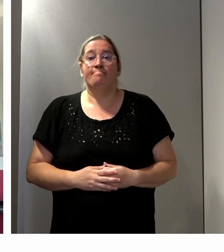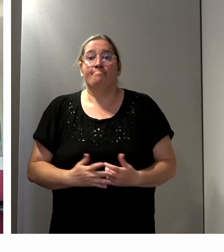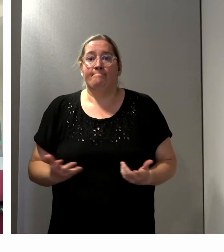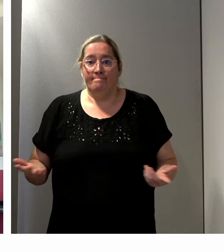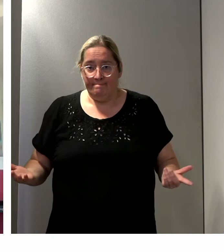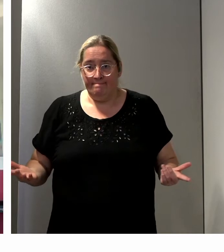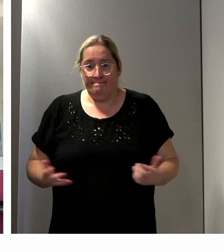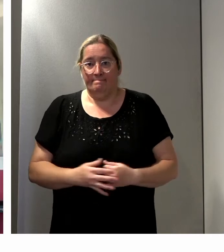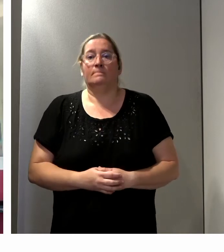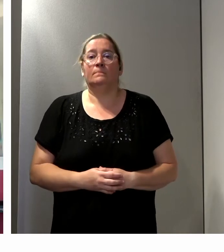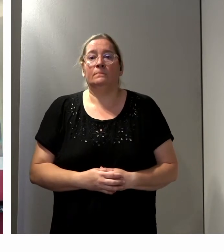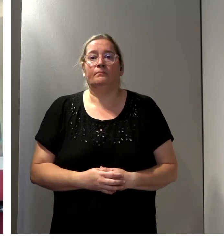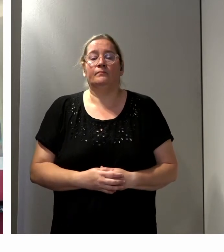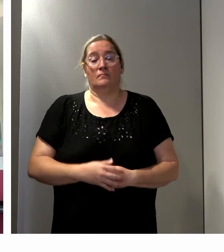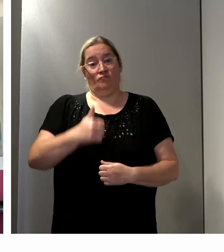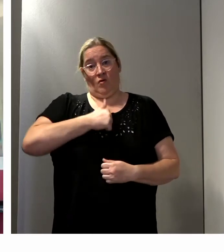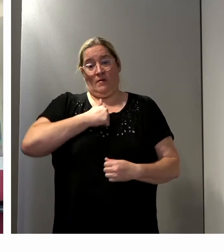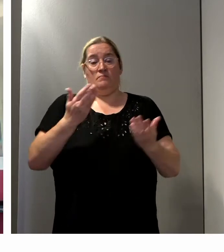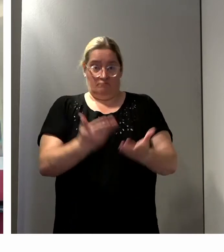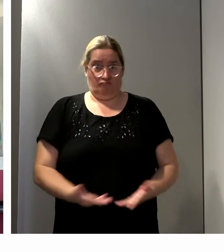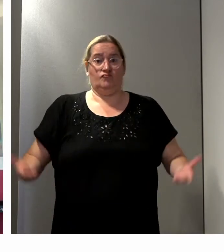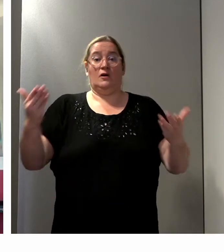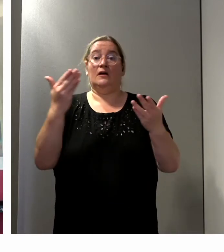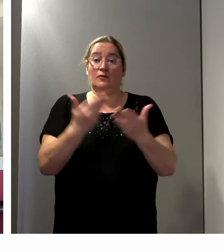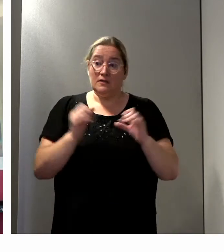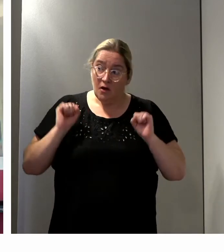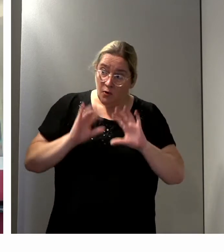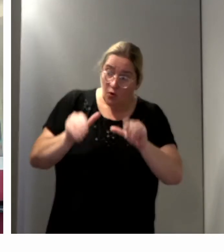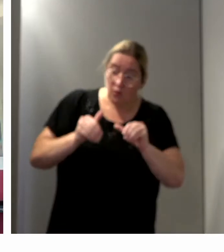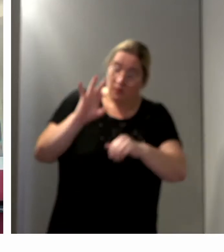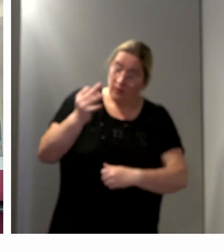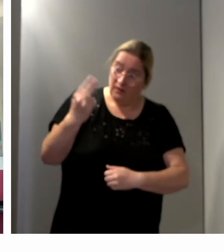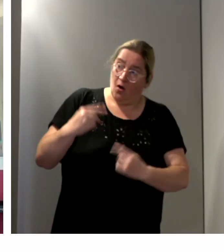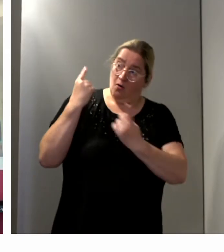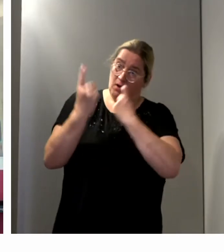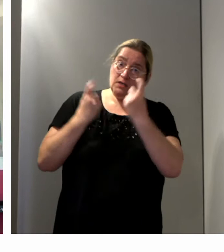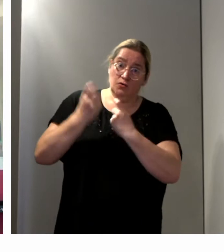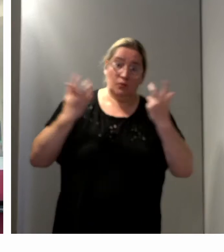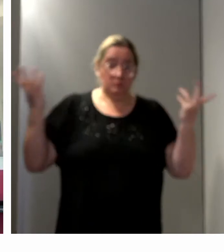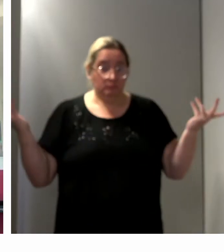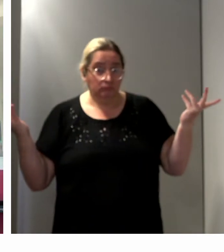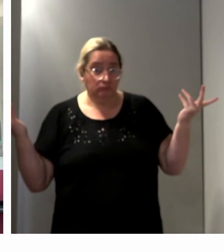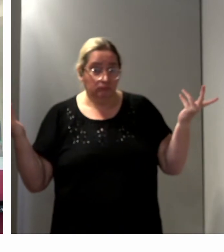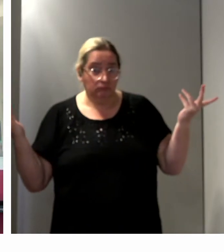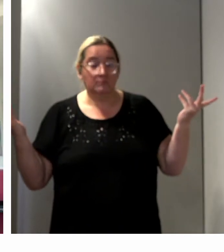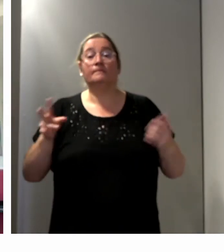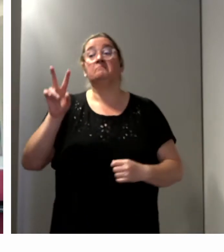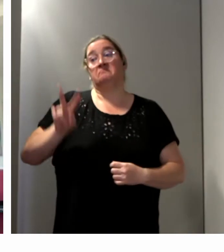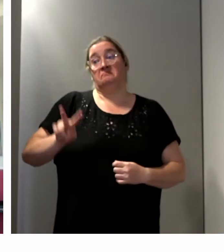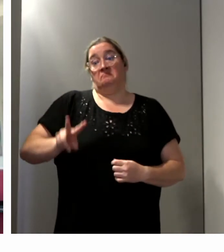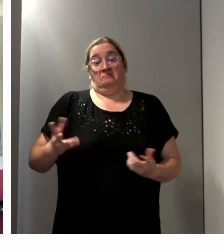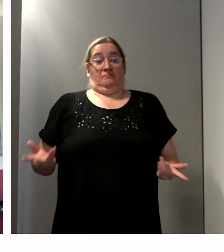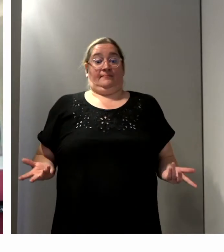Donc, voilà pour ma situation. Je ne sais pas si je peux continuer, si vous avez des questions. Je n'ai pas eu